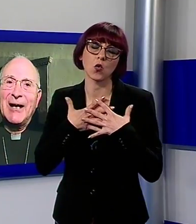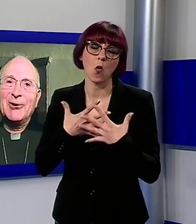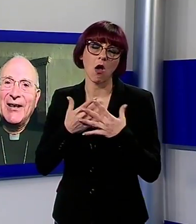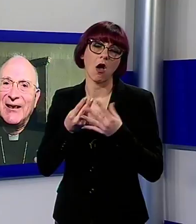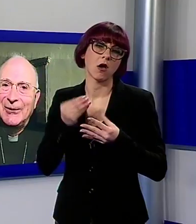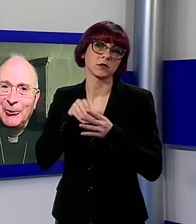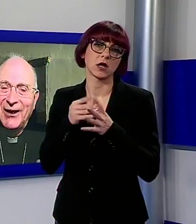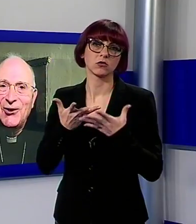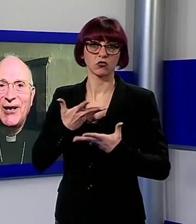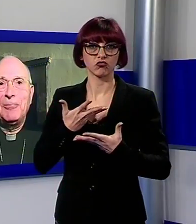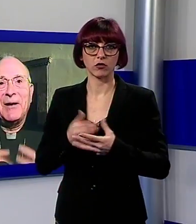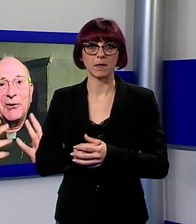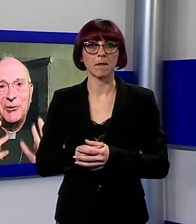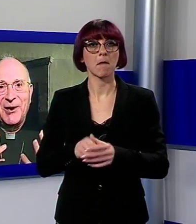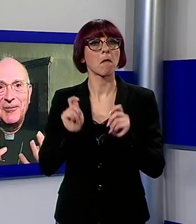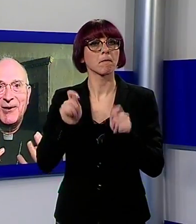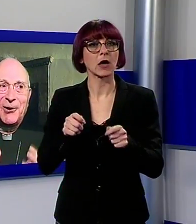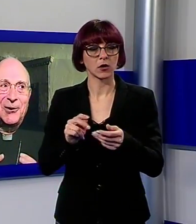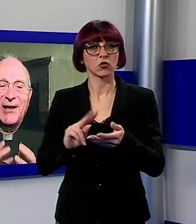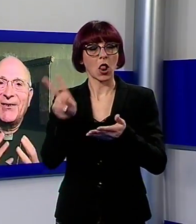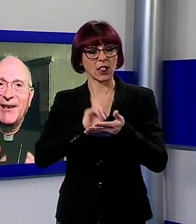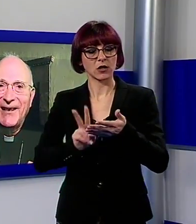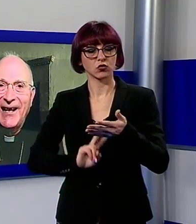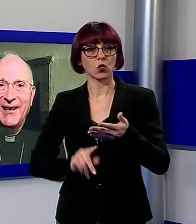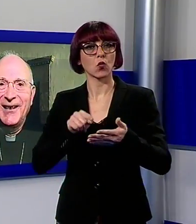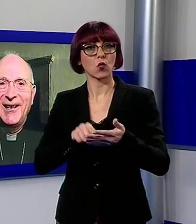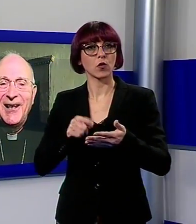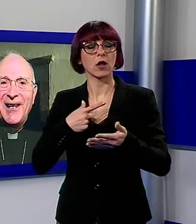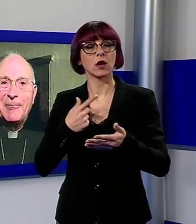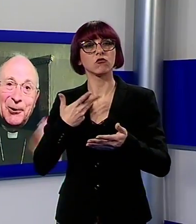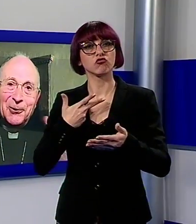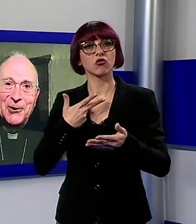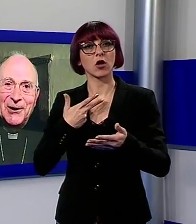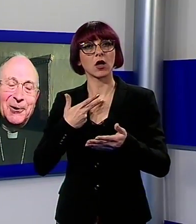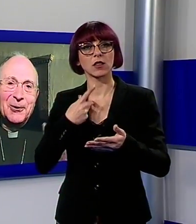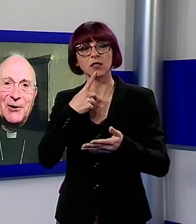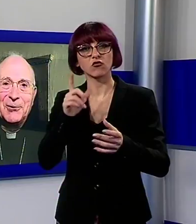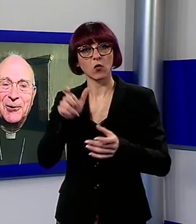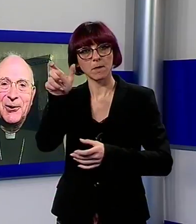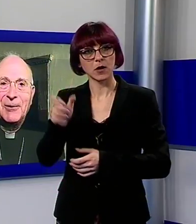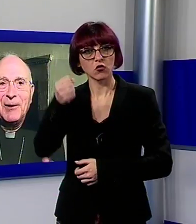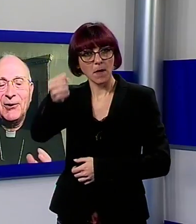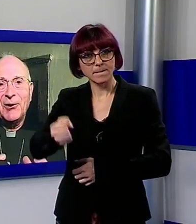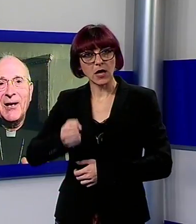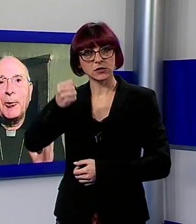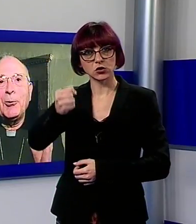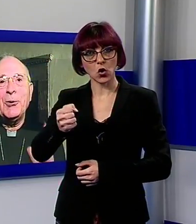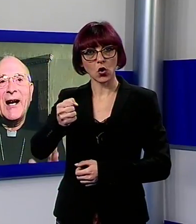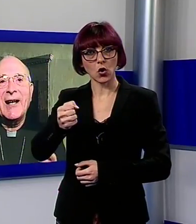brano della scrittura che dice che il pastore, io credo di essere tale, per dono di Dio col suo aiuto, il pastore cura